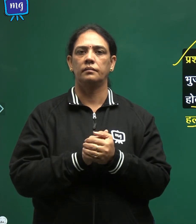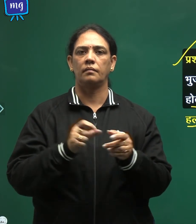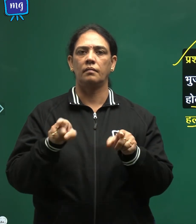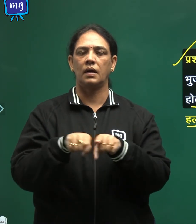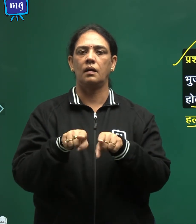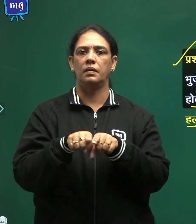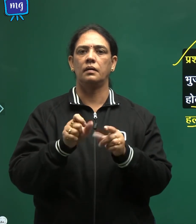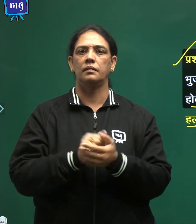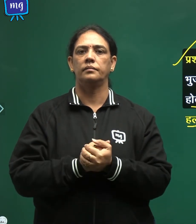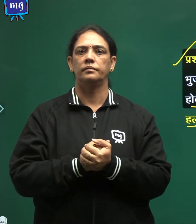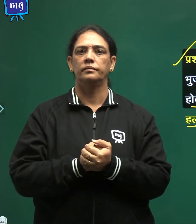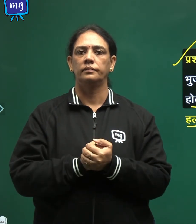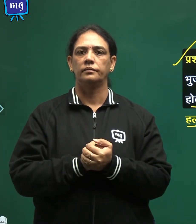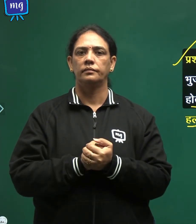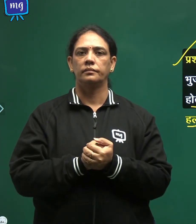बराबर